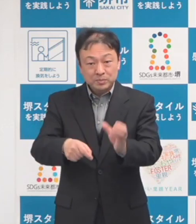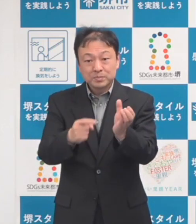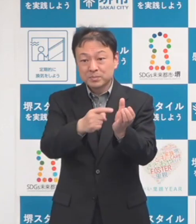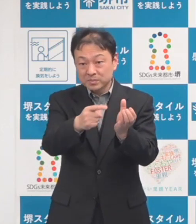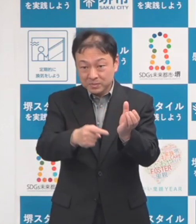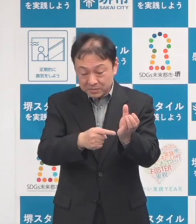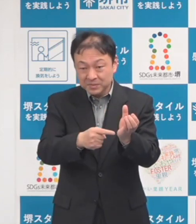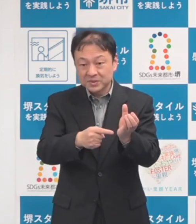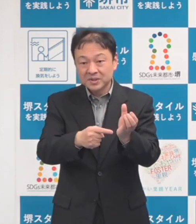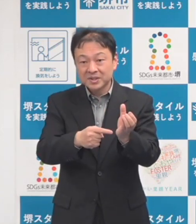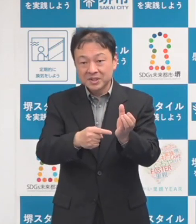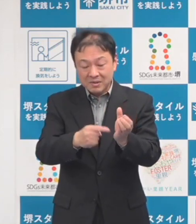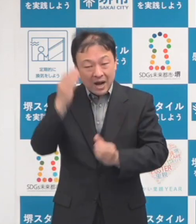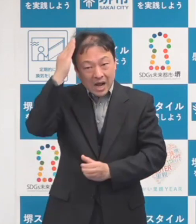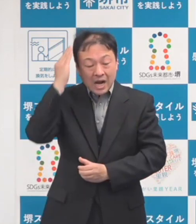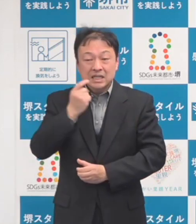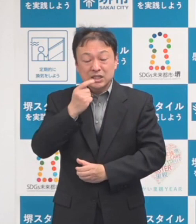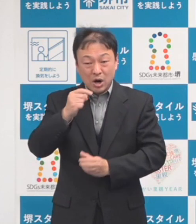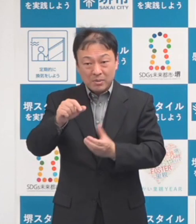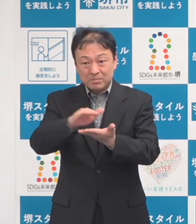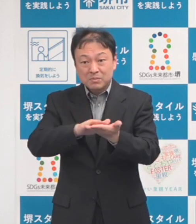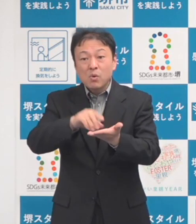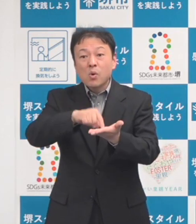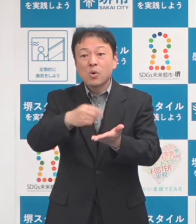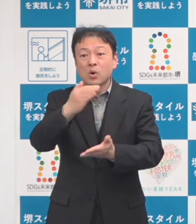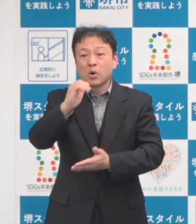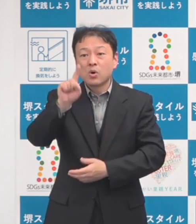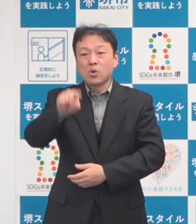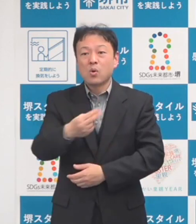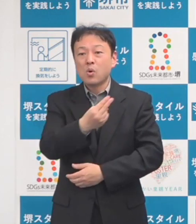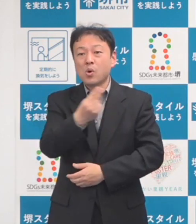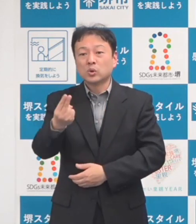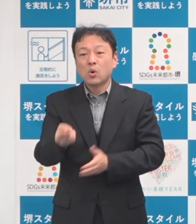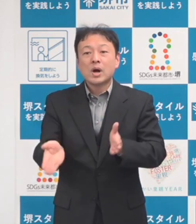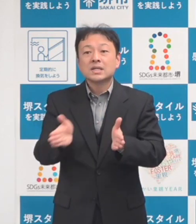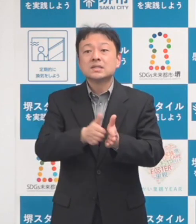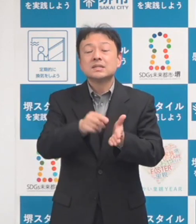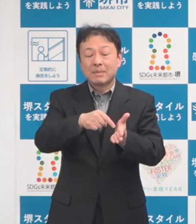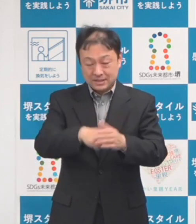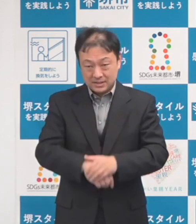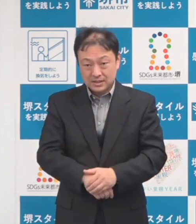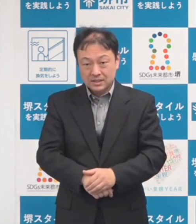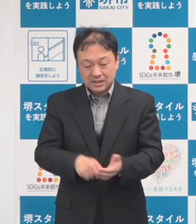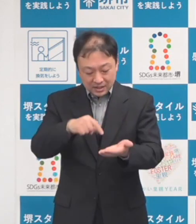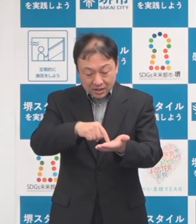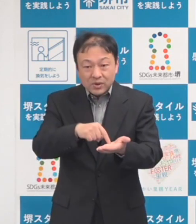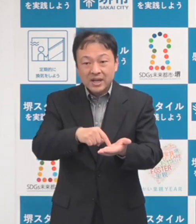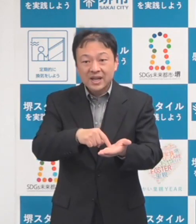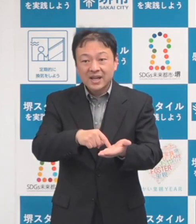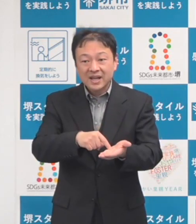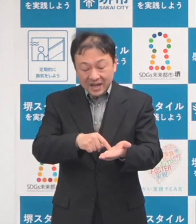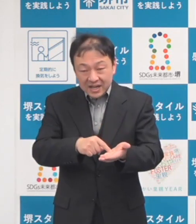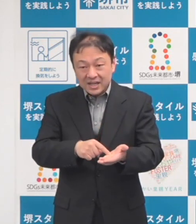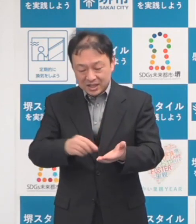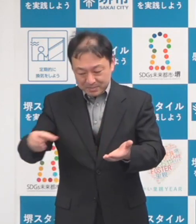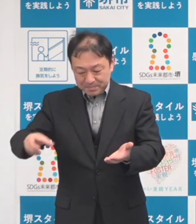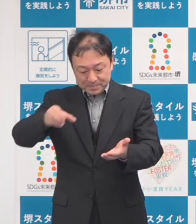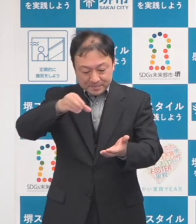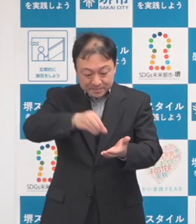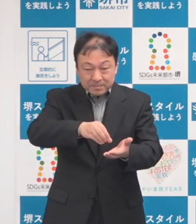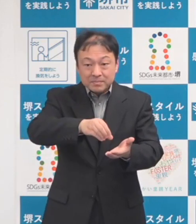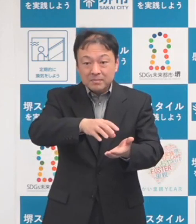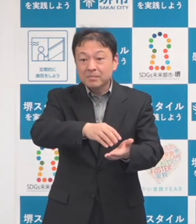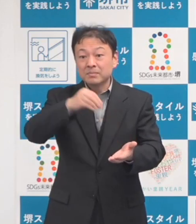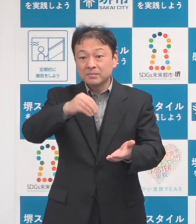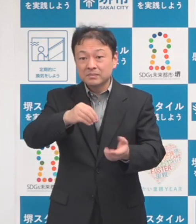2次元コードが記載をされておりまして、このコードを森のキッチンで専用タブレットで読み込むことによって個